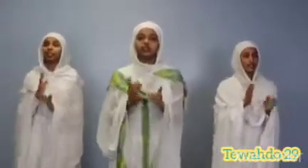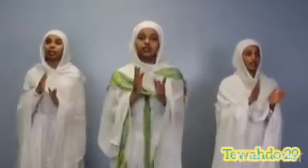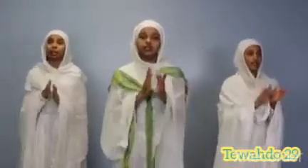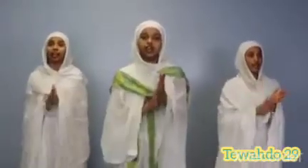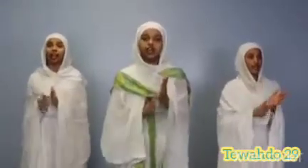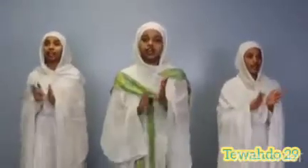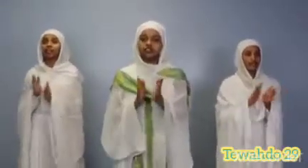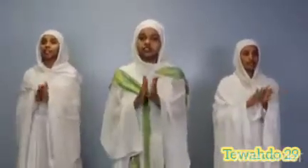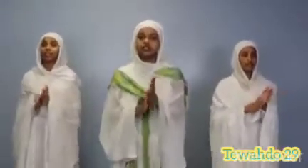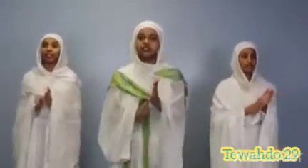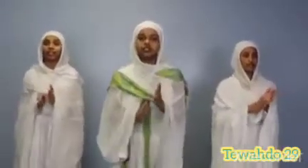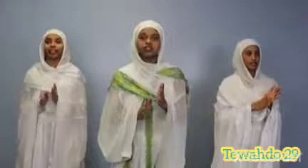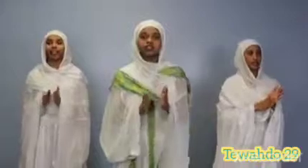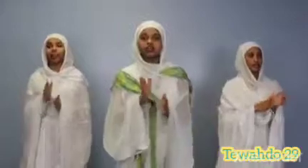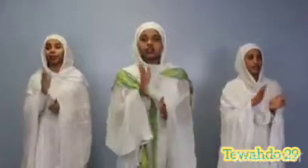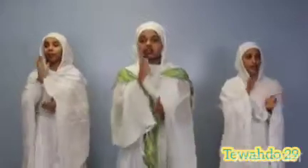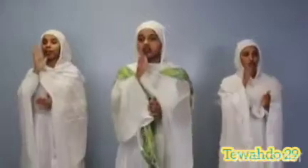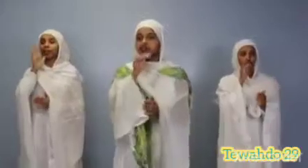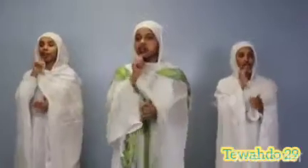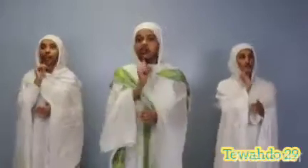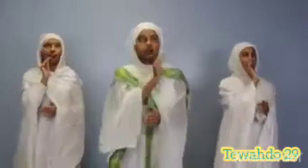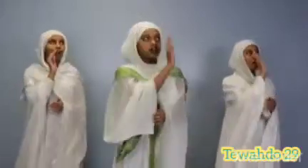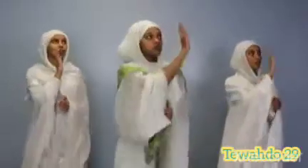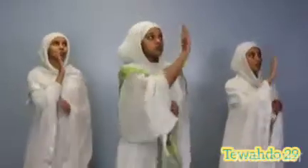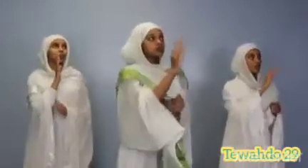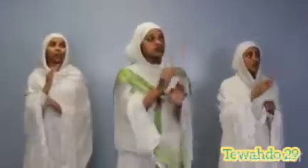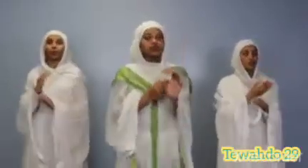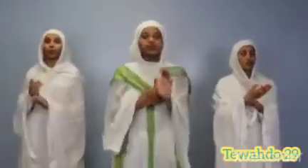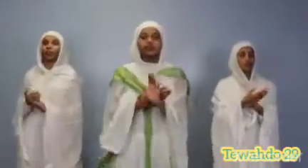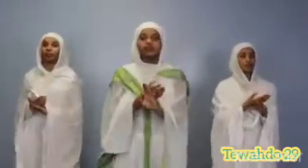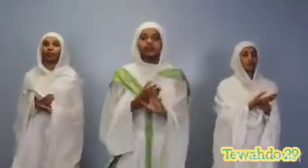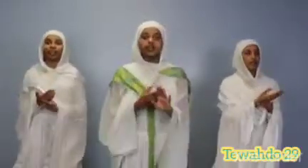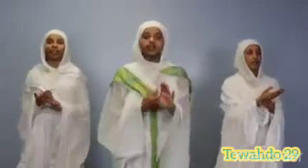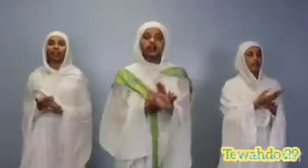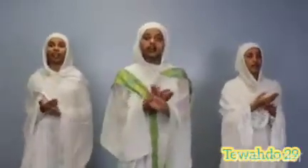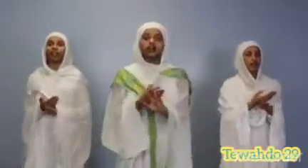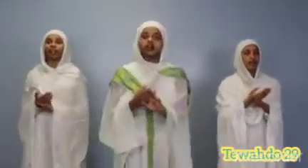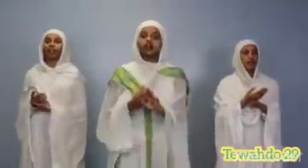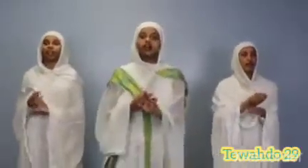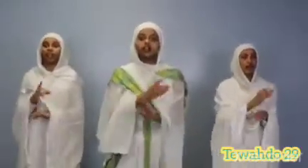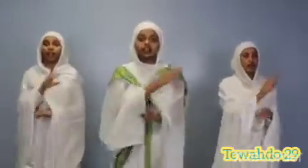ፍጥረትን በሚያስምር በእናቱ ልመና